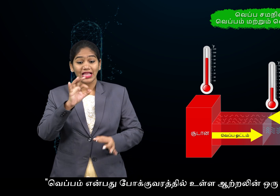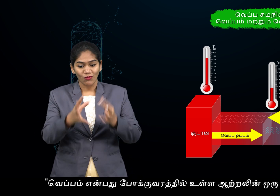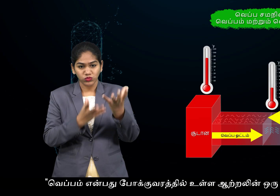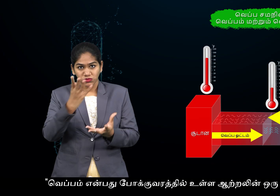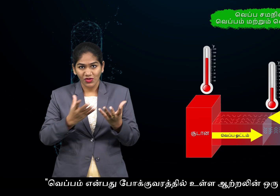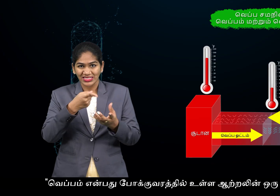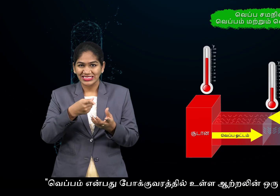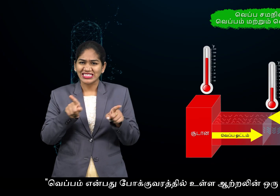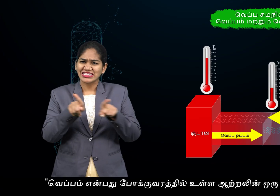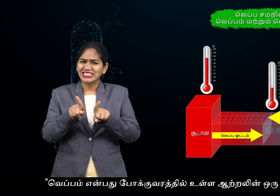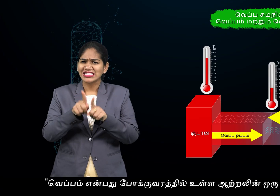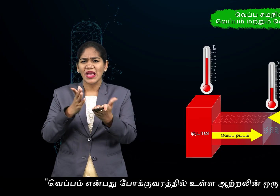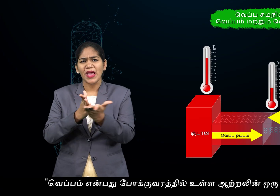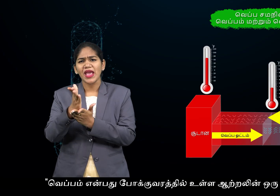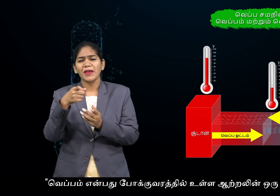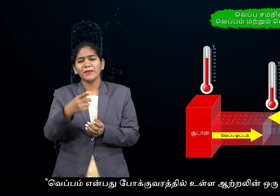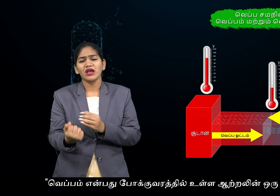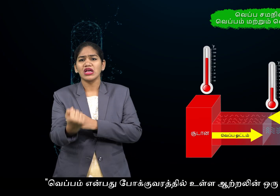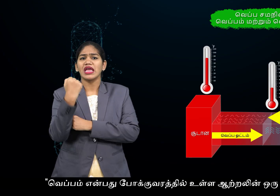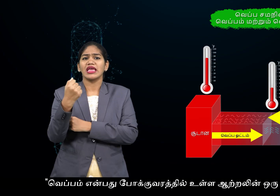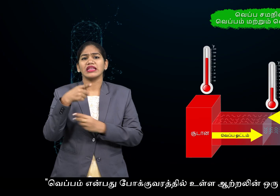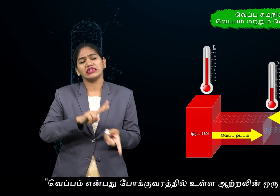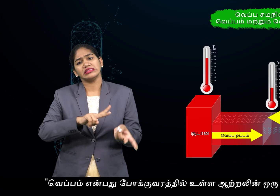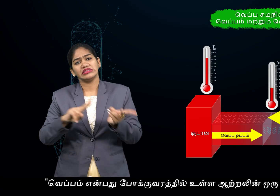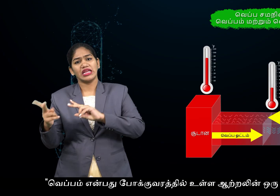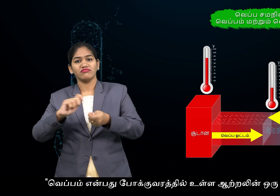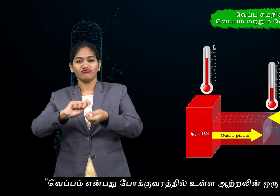வெப்பம் என்பது போக்குவரத்தில் உள்ள ஆற்றலின் ஒரு வடிவமாகும்.